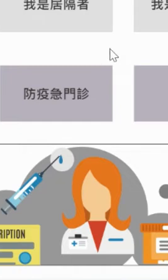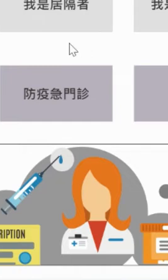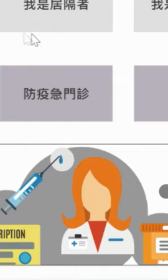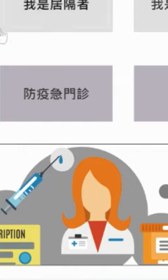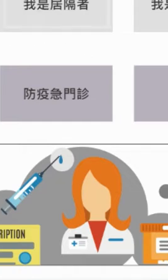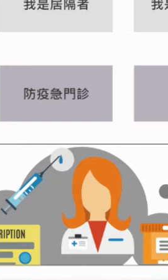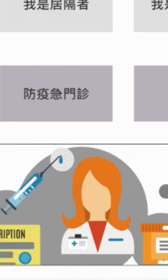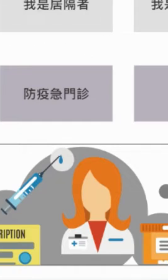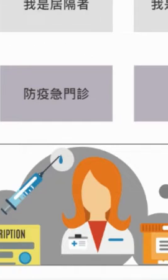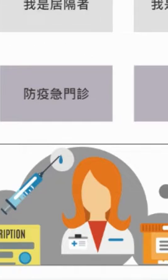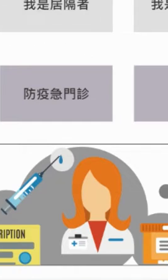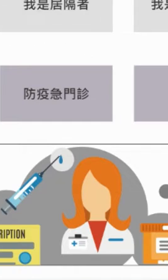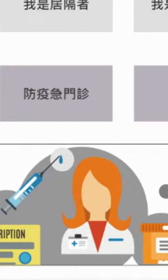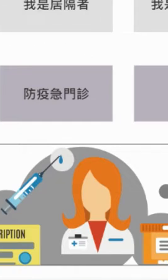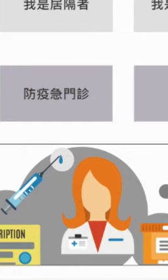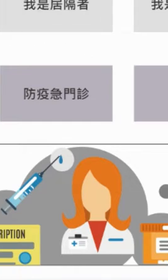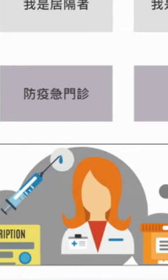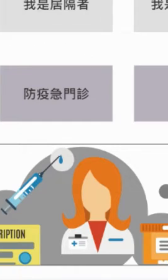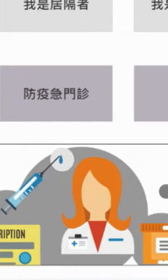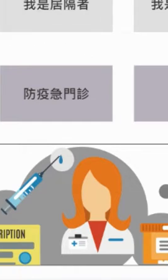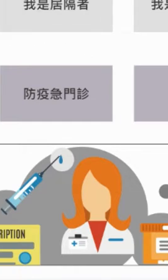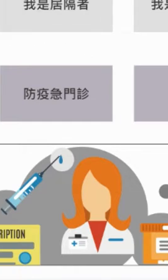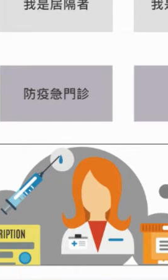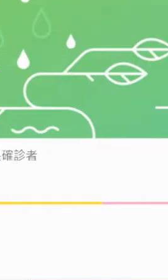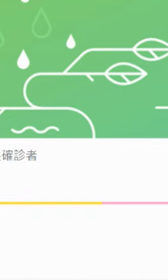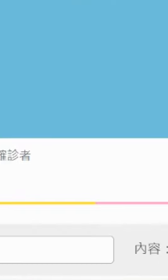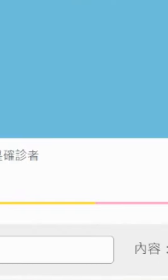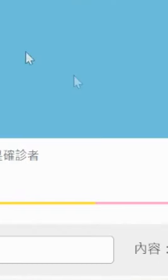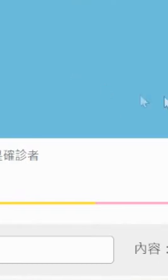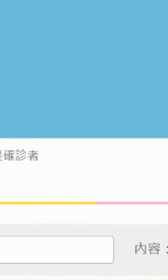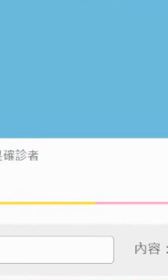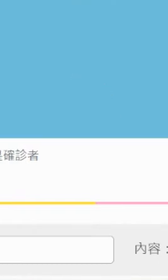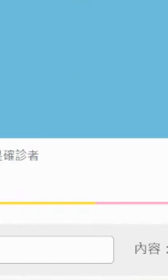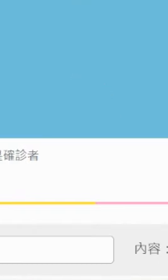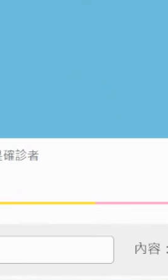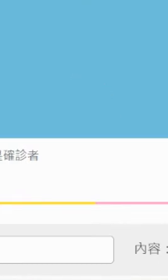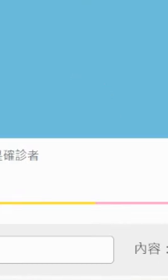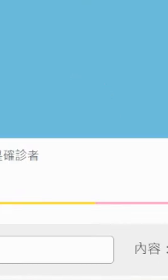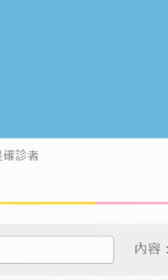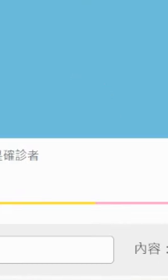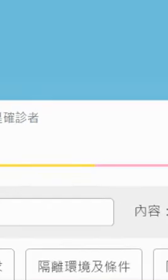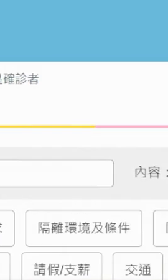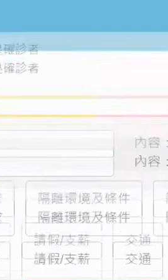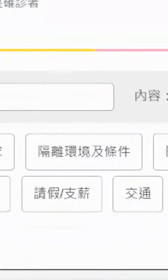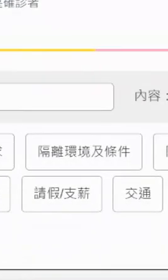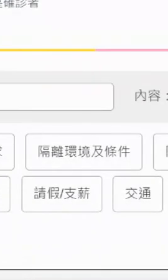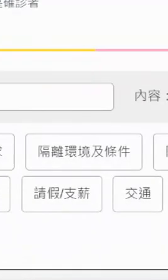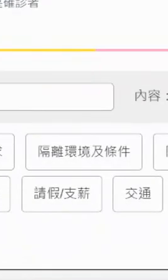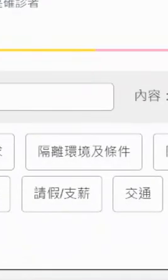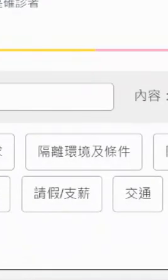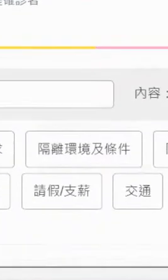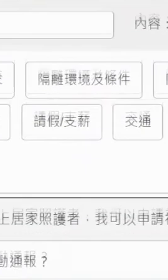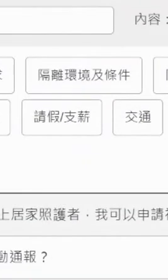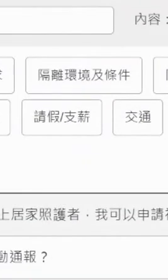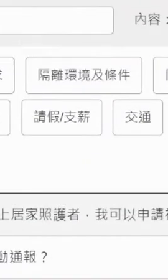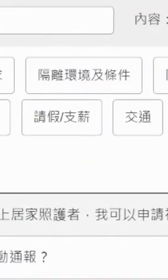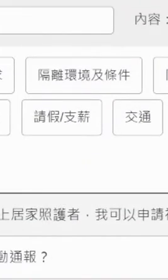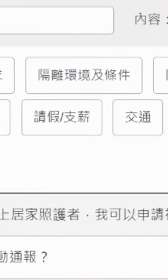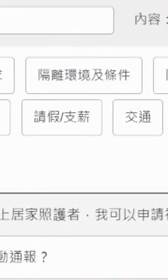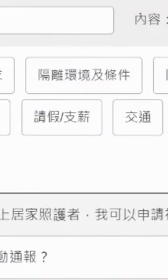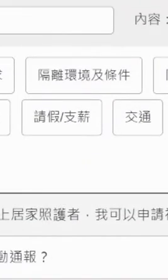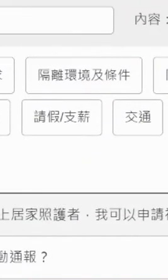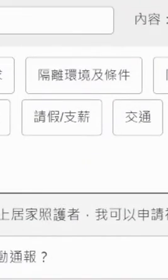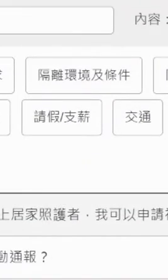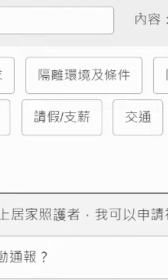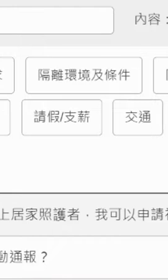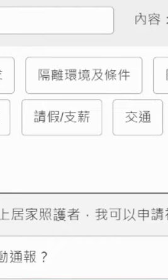怀中心的同仁们能够更专注于居家照护者的服务。 这个网站设立了以后，的确是减少了我们